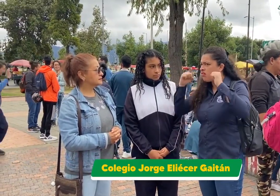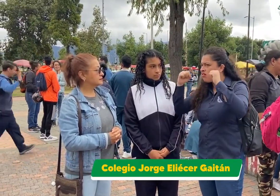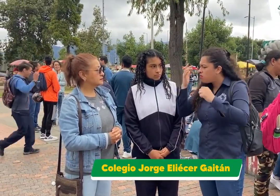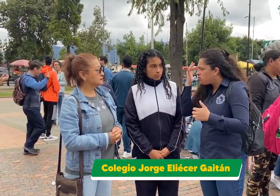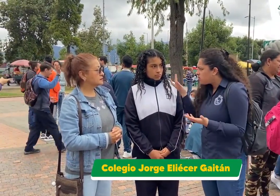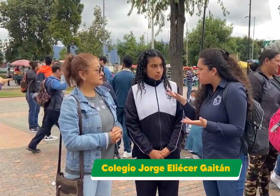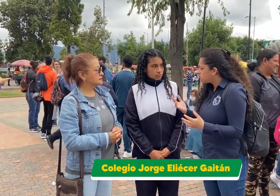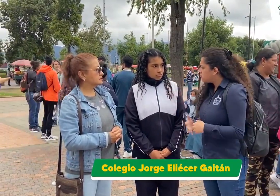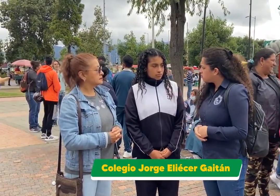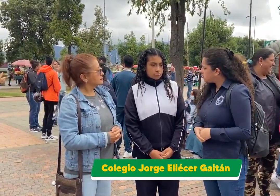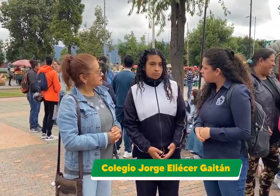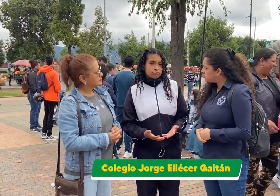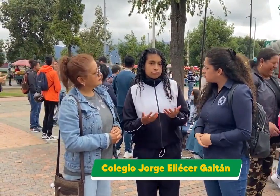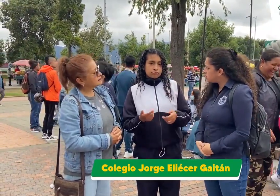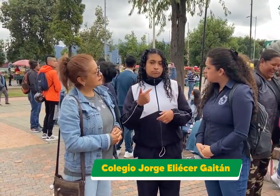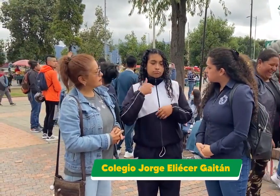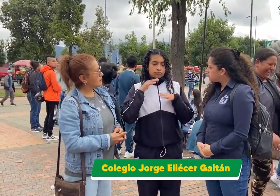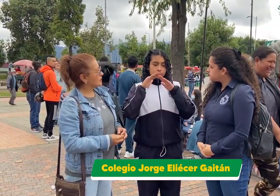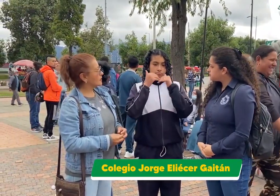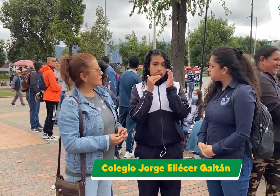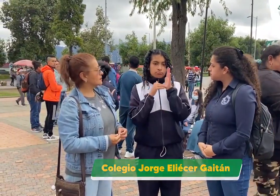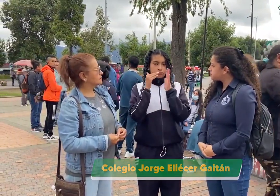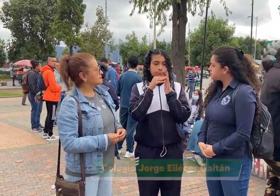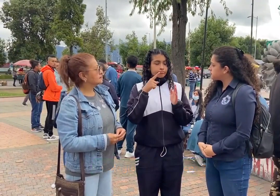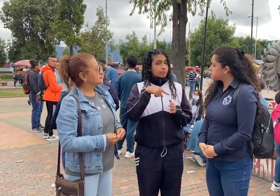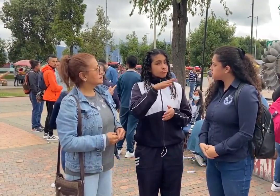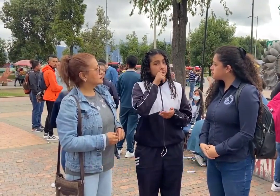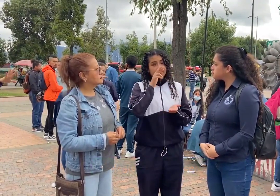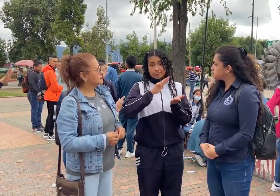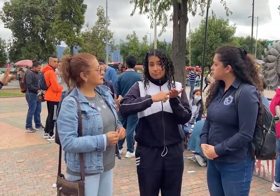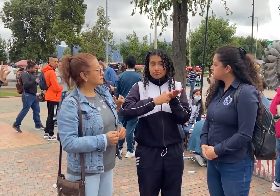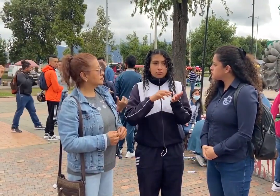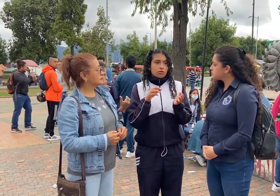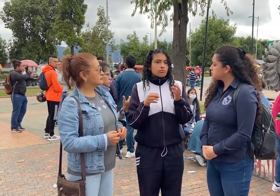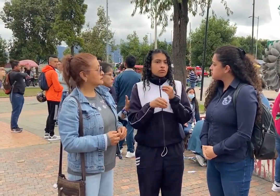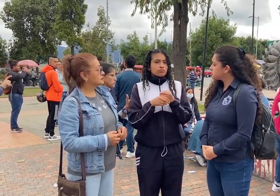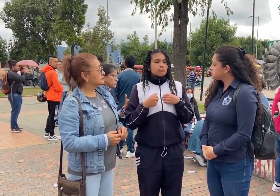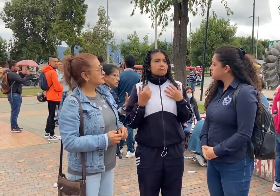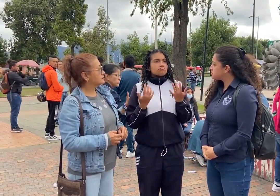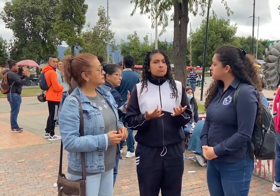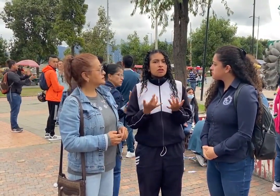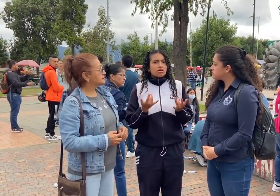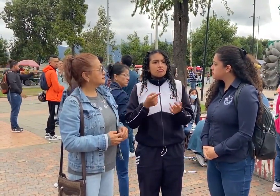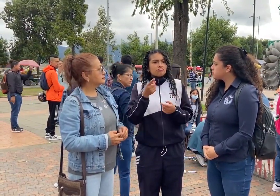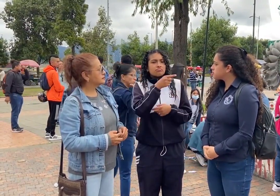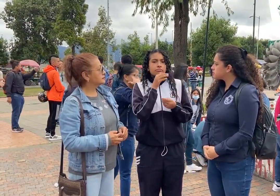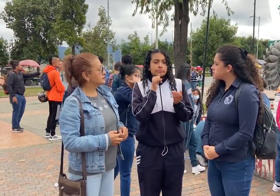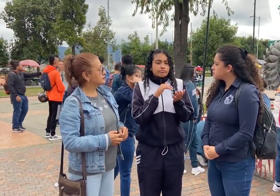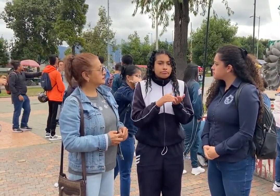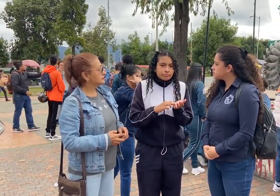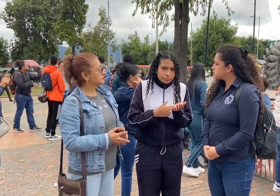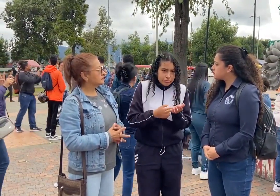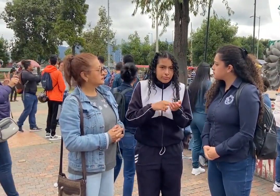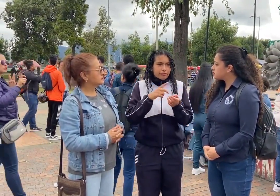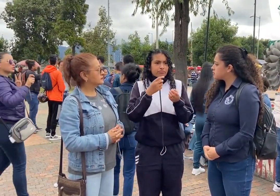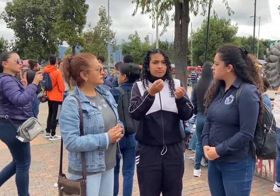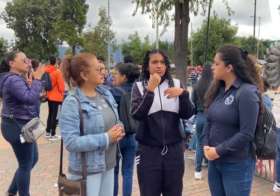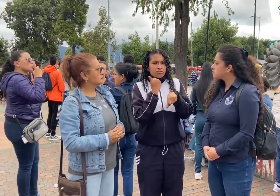¿Cómo está la situación allí? ¿Por qué están acá haciendo este plantón? Es que no contamos con el servicio de interpretación,